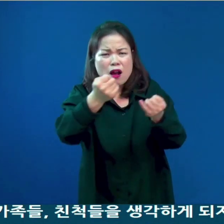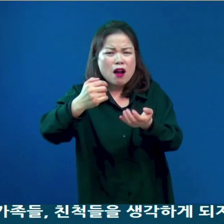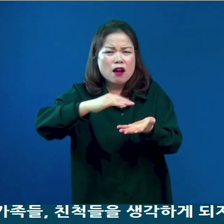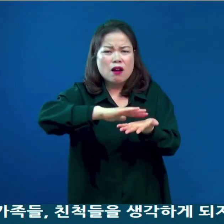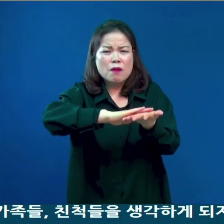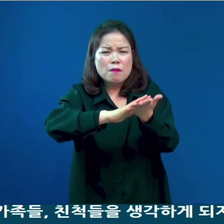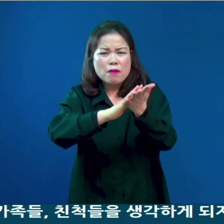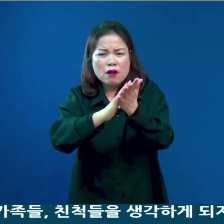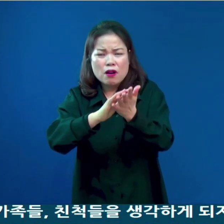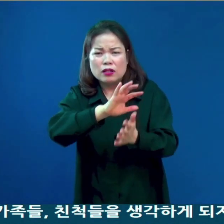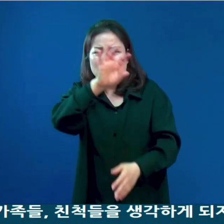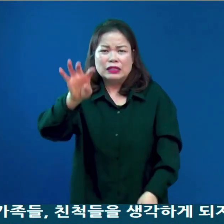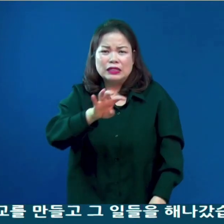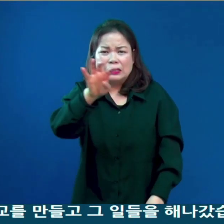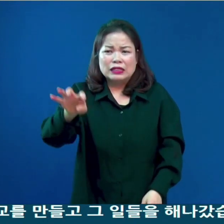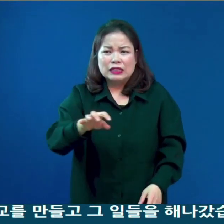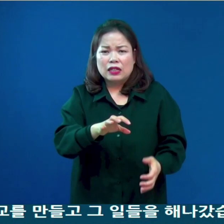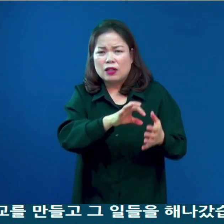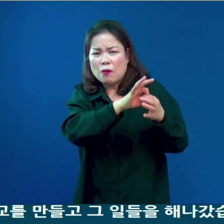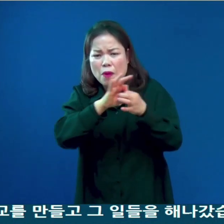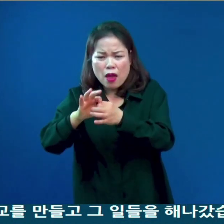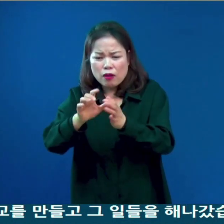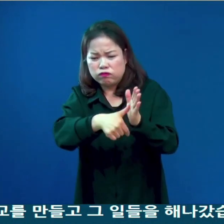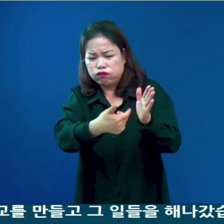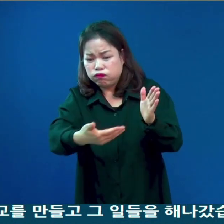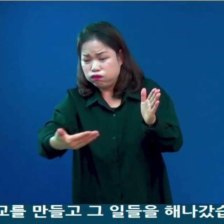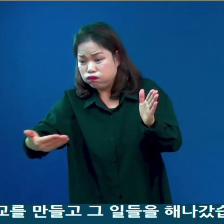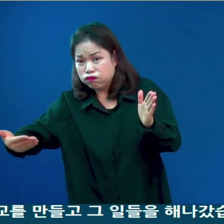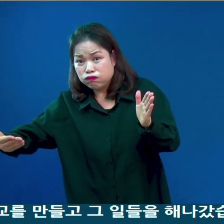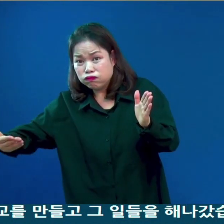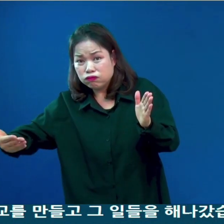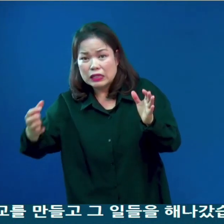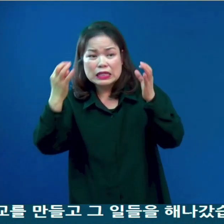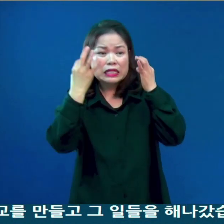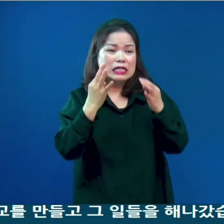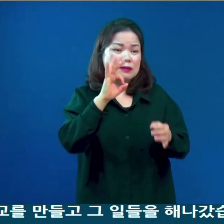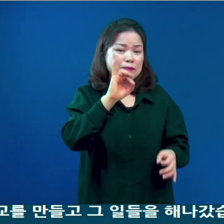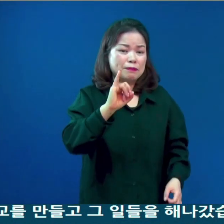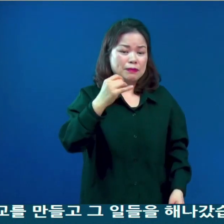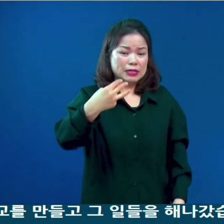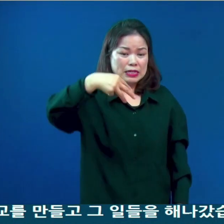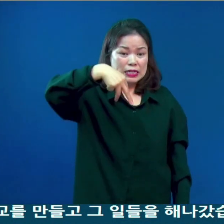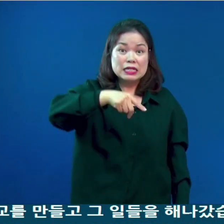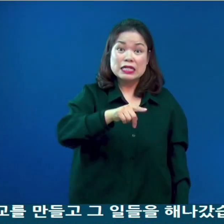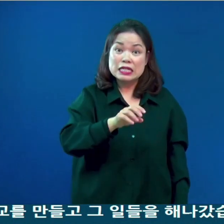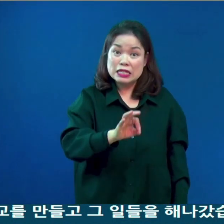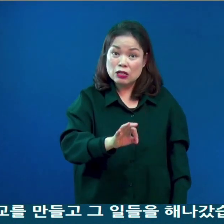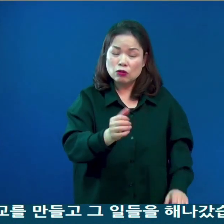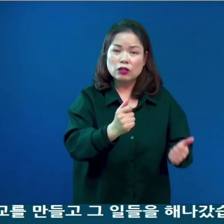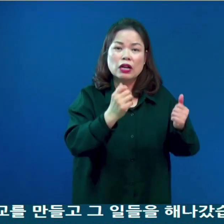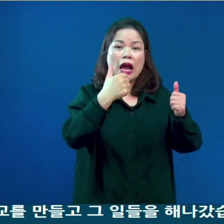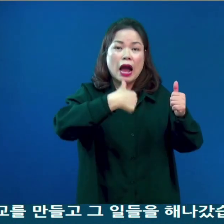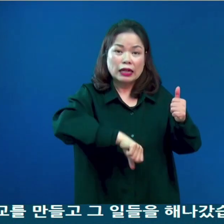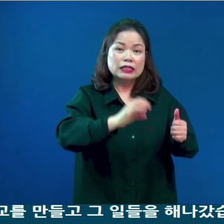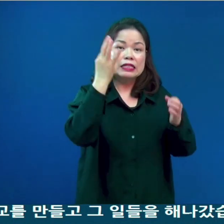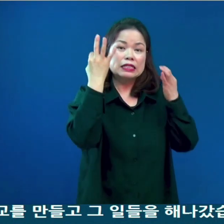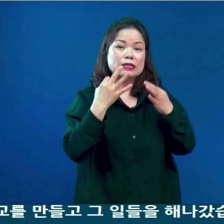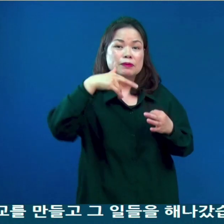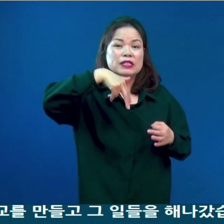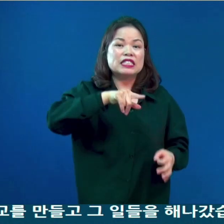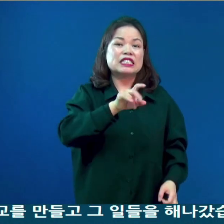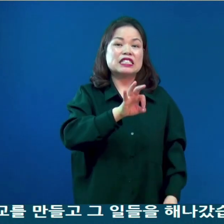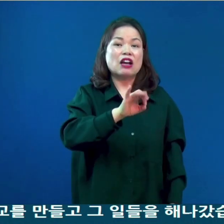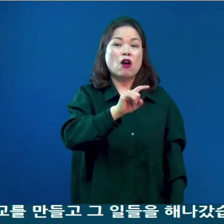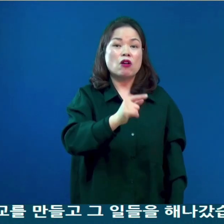변화가고 전쯤 변해가고 있고, 그다음에 김일성도 죽고 아들 김정일도 죽고,